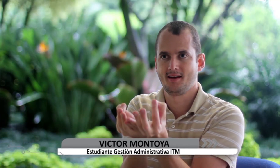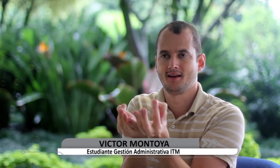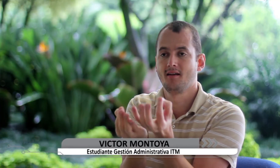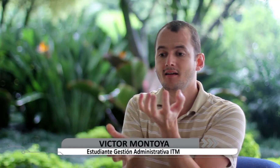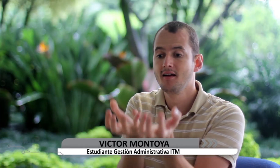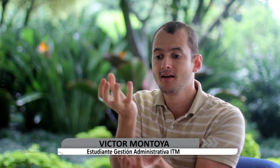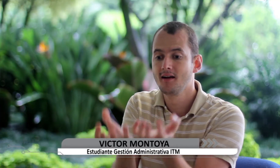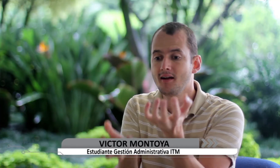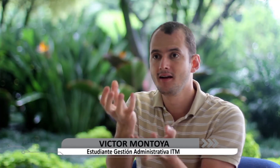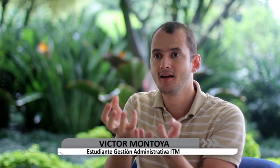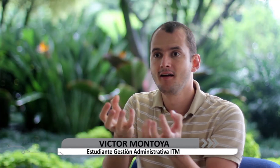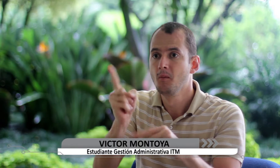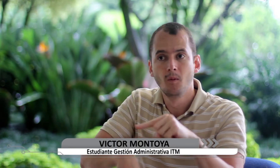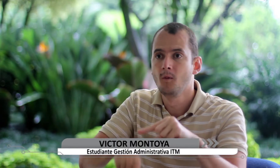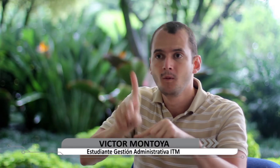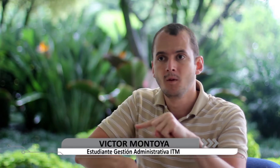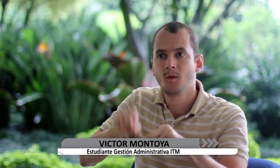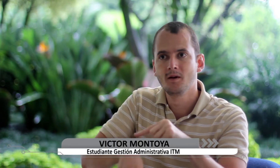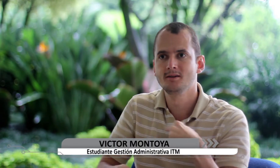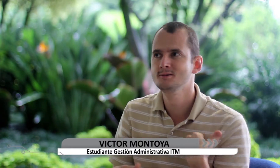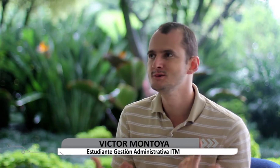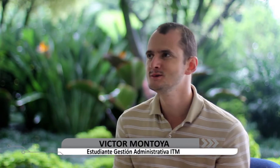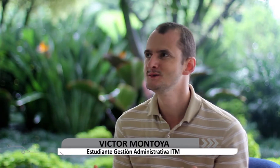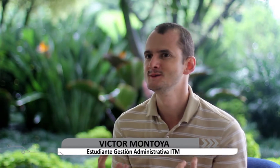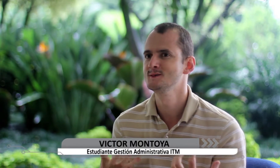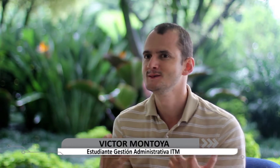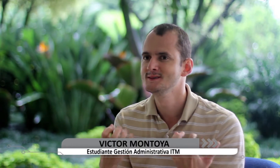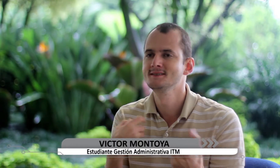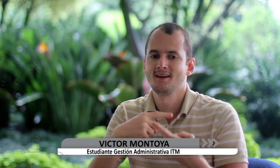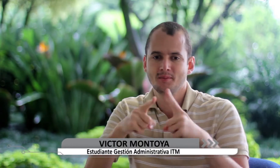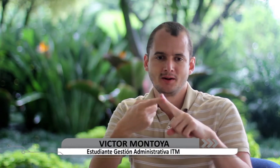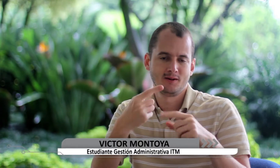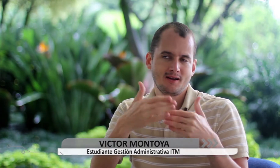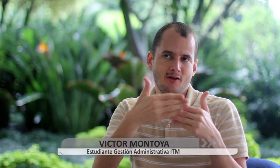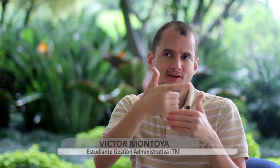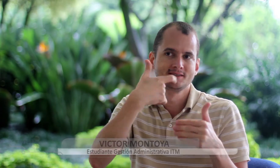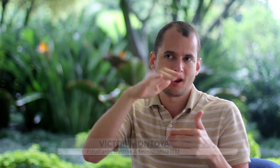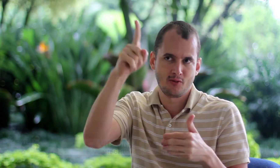con mi familia en Sincelejo, yo allá, pues siempre